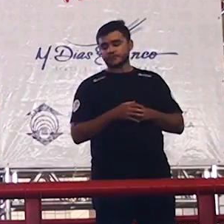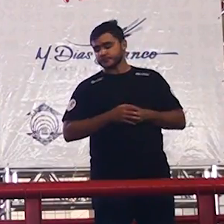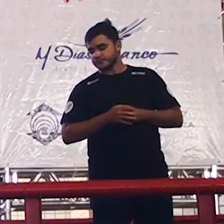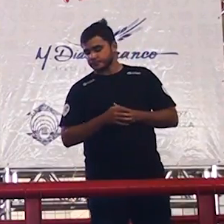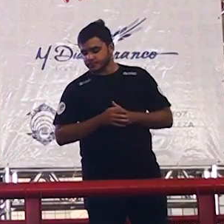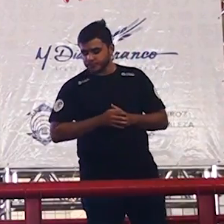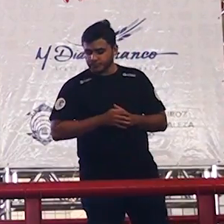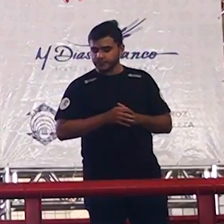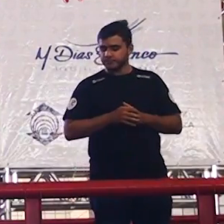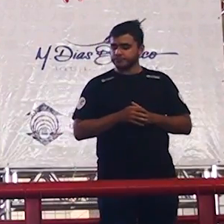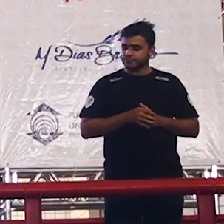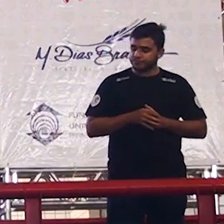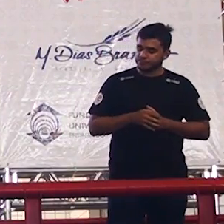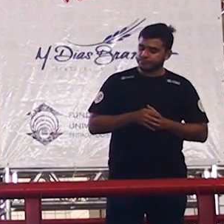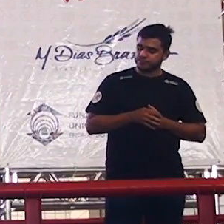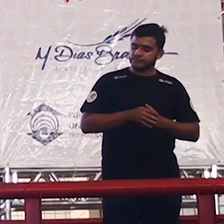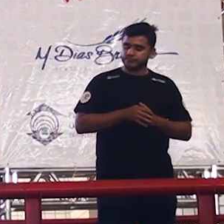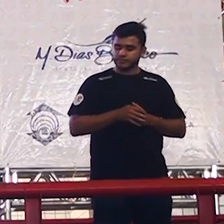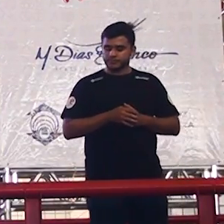Certo? Bom,